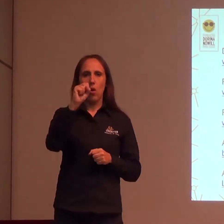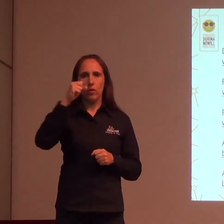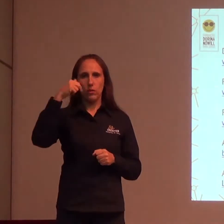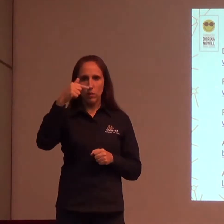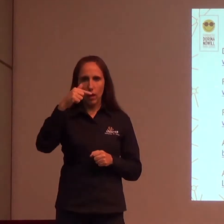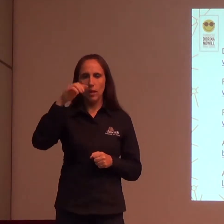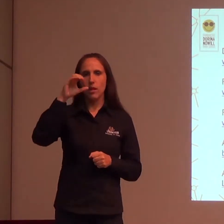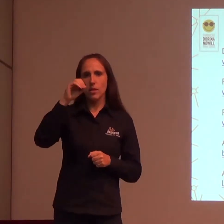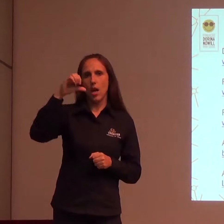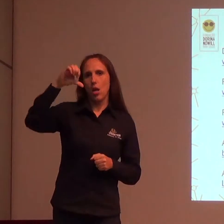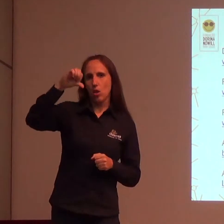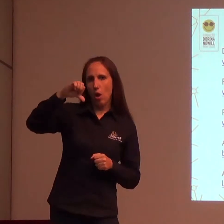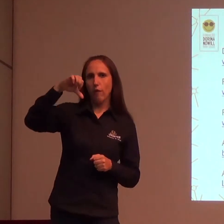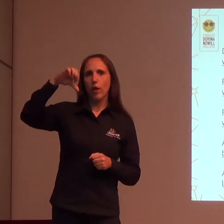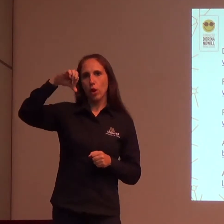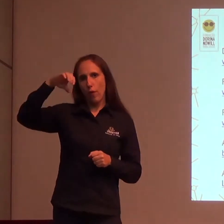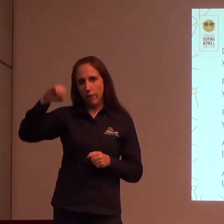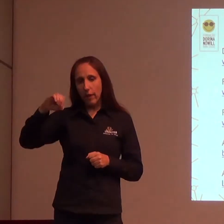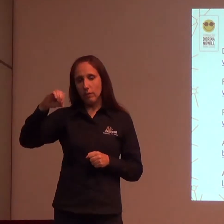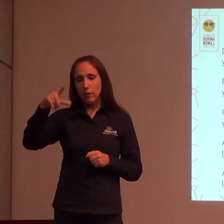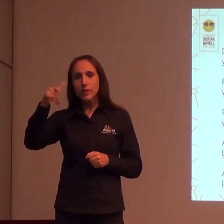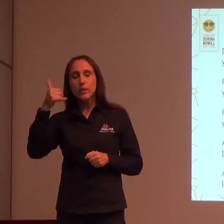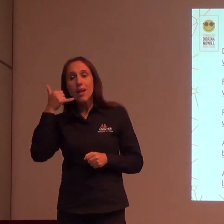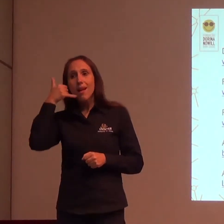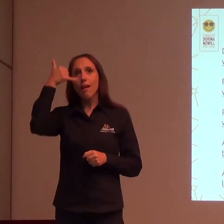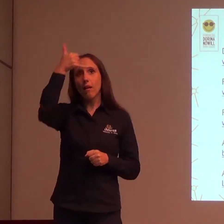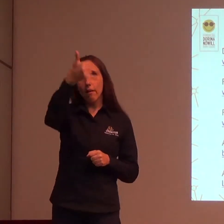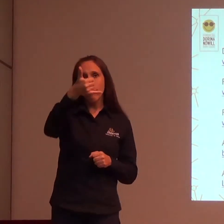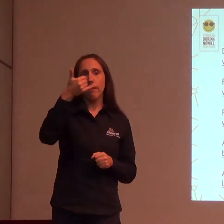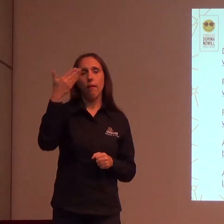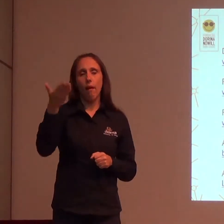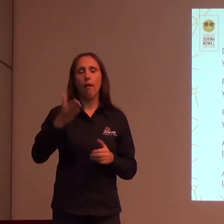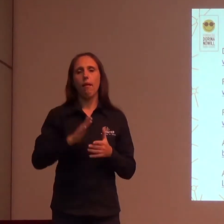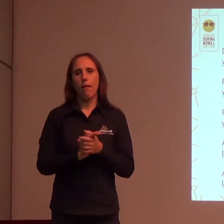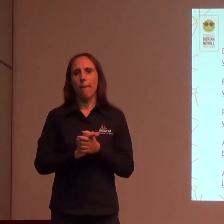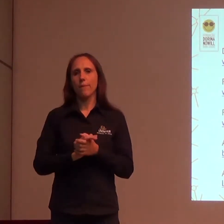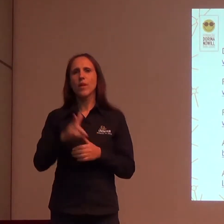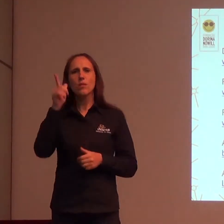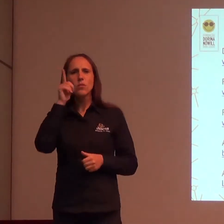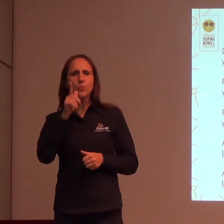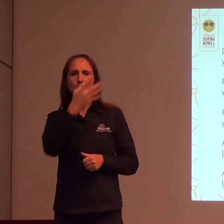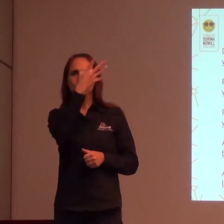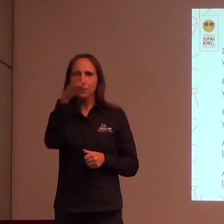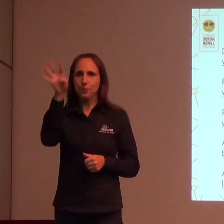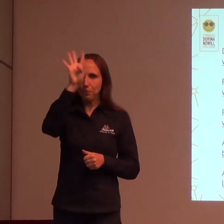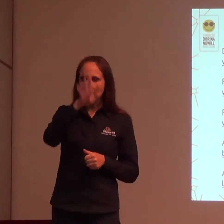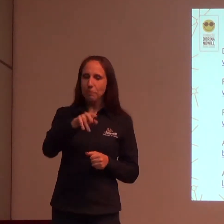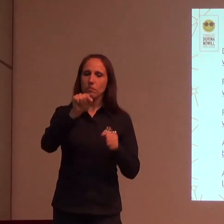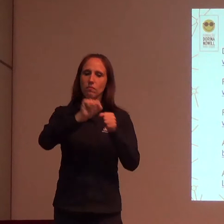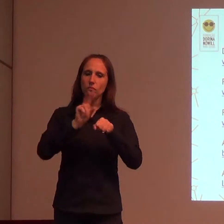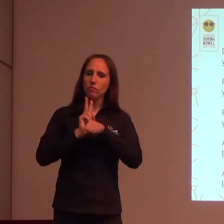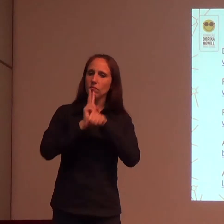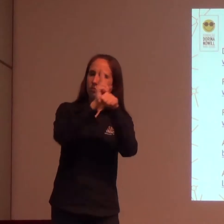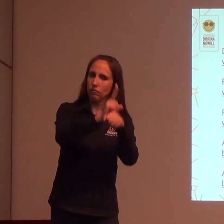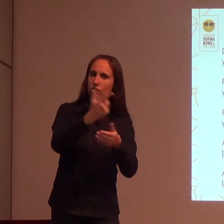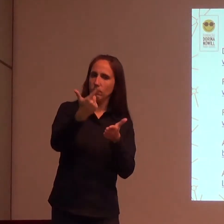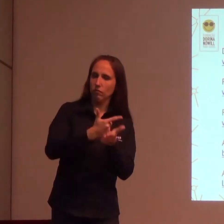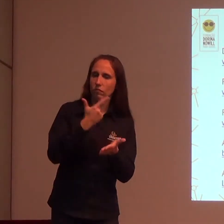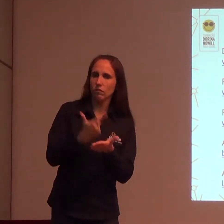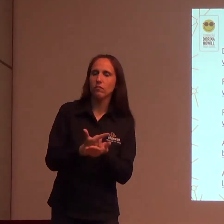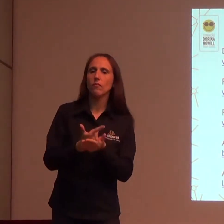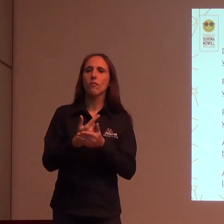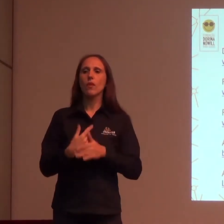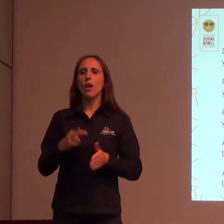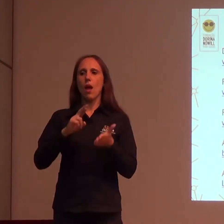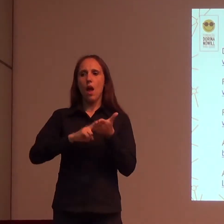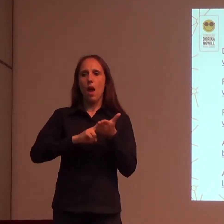50 DDD 11 5087 0990. Aí vai conseguir fazer essa atualização para receber os calendários, fazer empréstimo de livros. A revista falada, ela